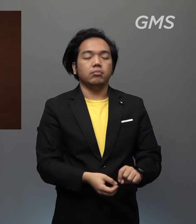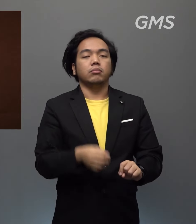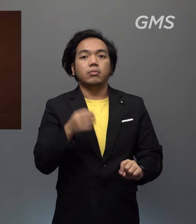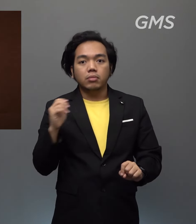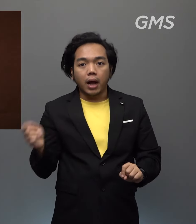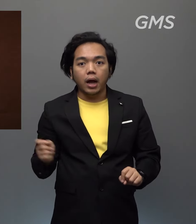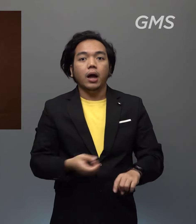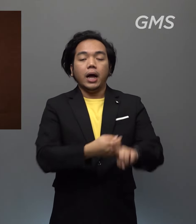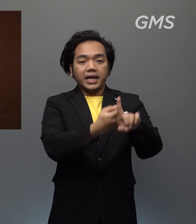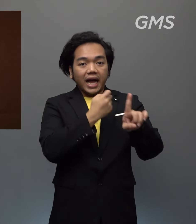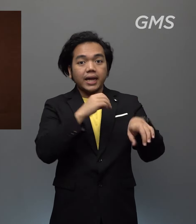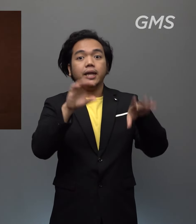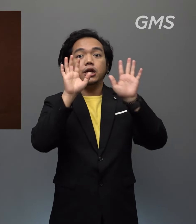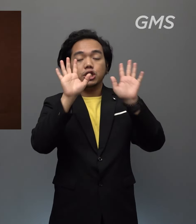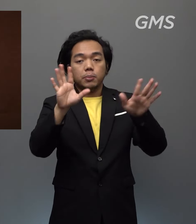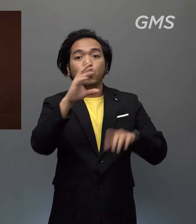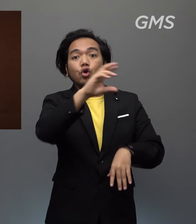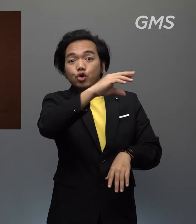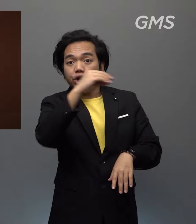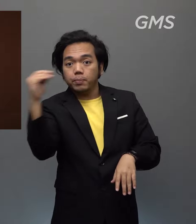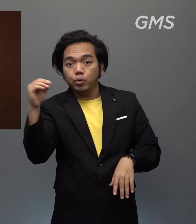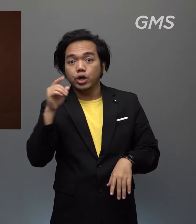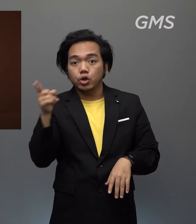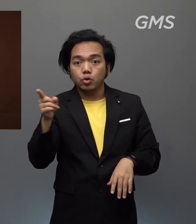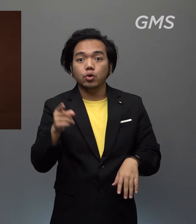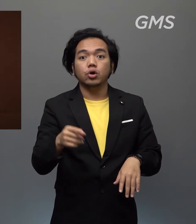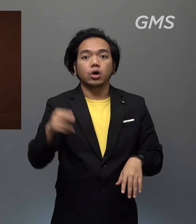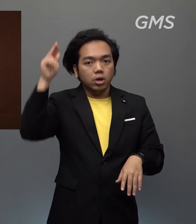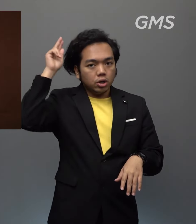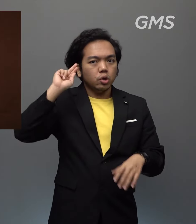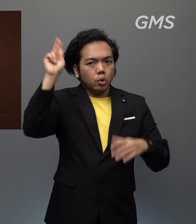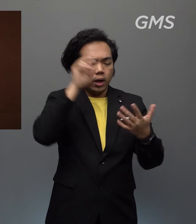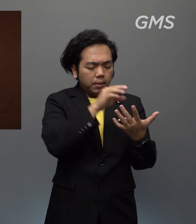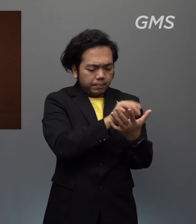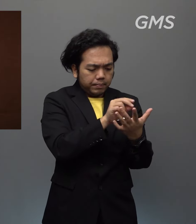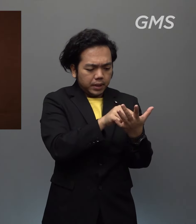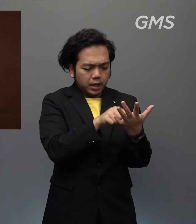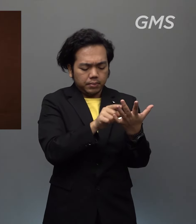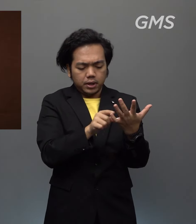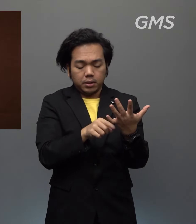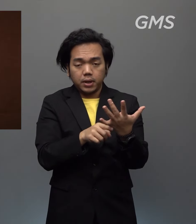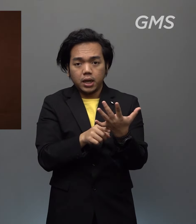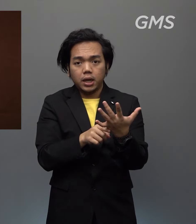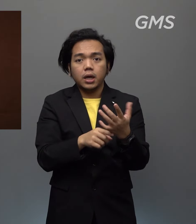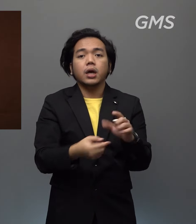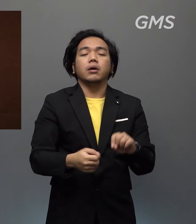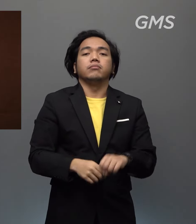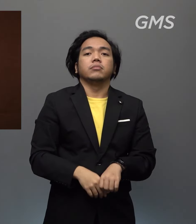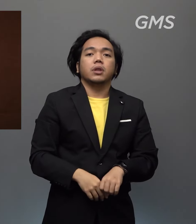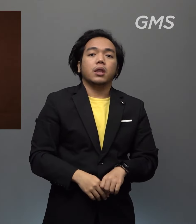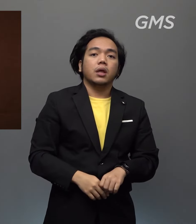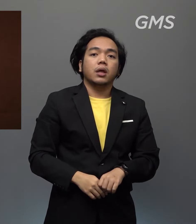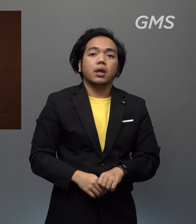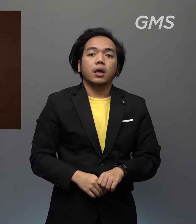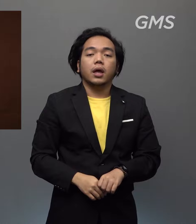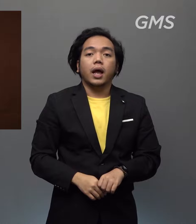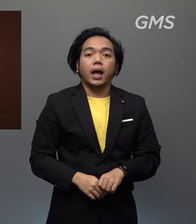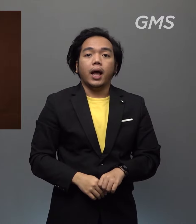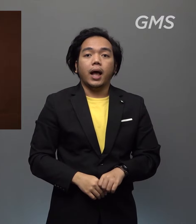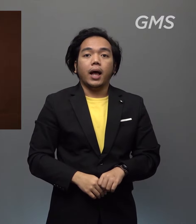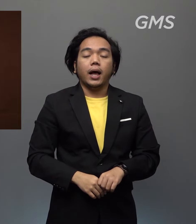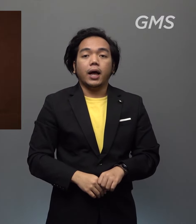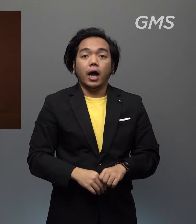barang siapa yang pergi minum dengan menggunakan tangannya, maka orang-orang itulah yang akan pergi bersama denganmu.